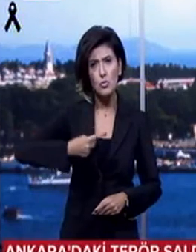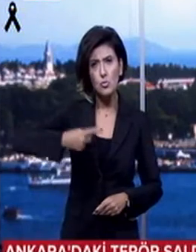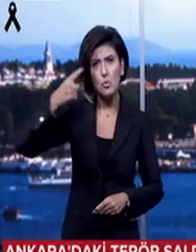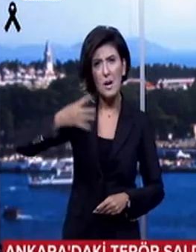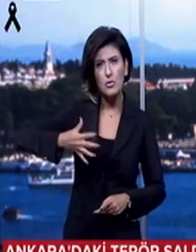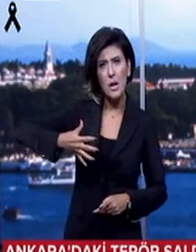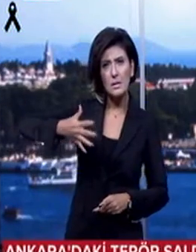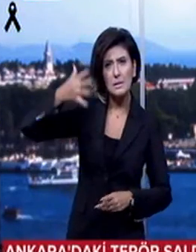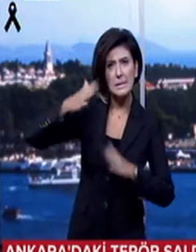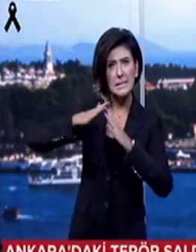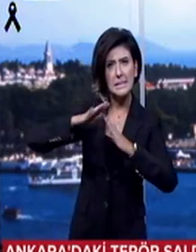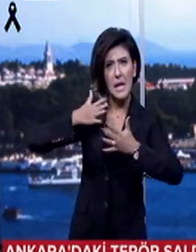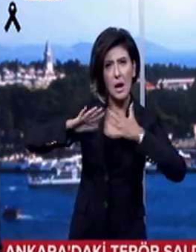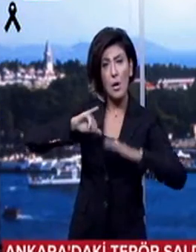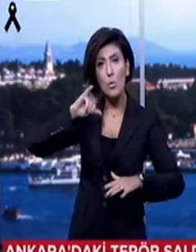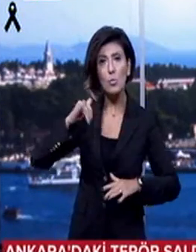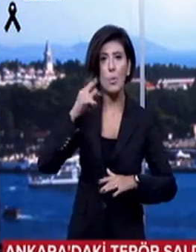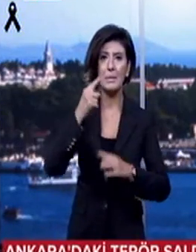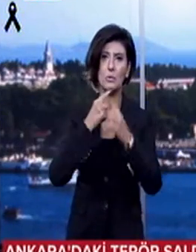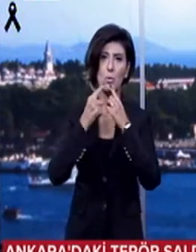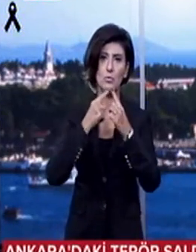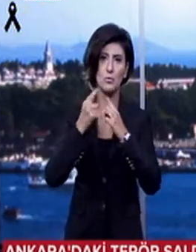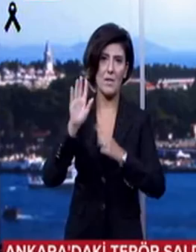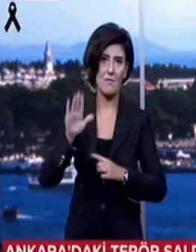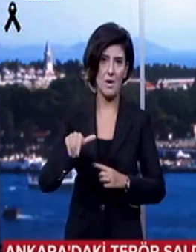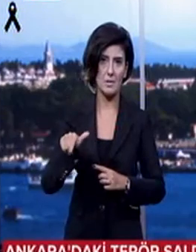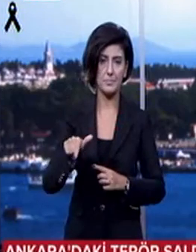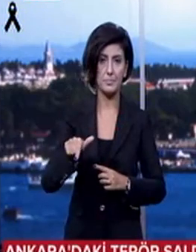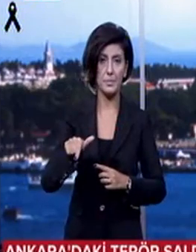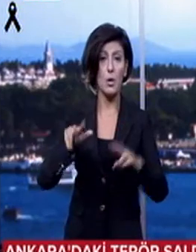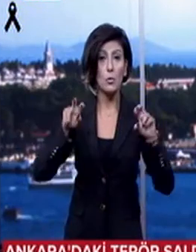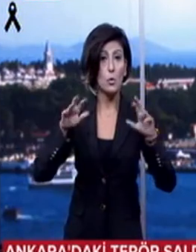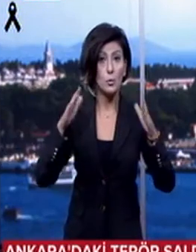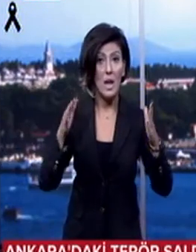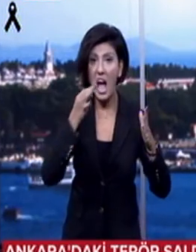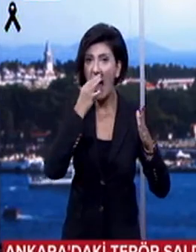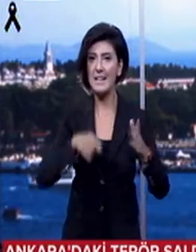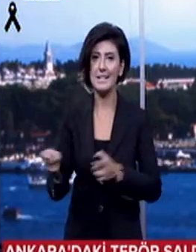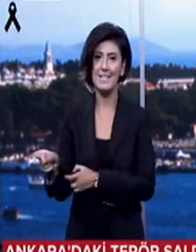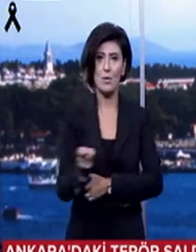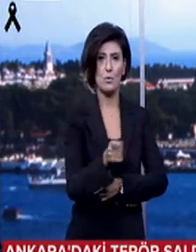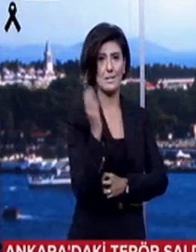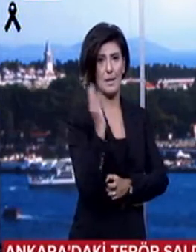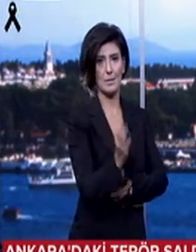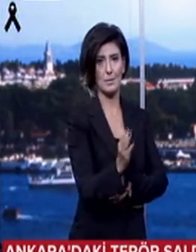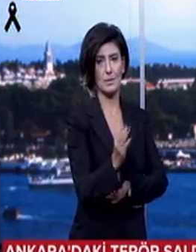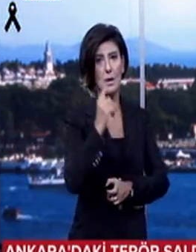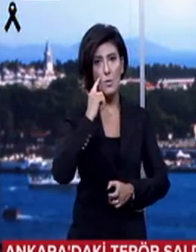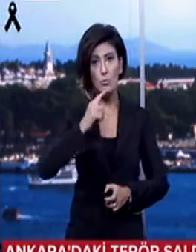Cumhurbaşkanlığı Külliyesi'nde yoğun bir görüşme trafiği yaşanıyor. Gündemde Ankara'daki terör saldırısı var.